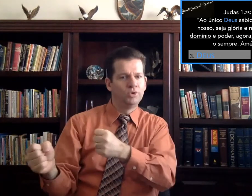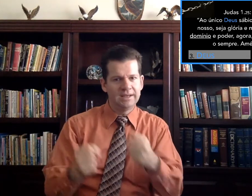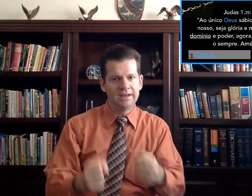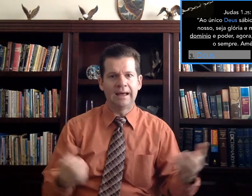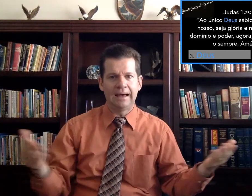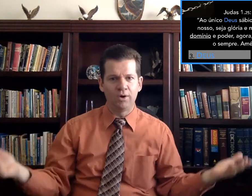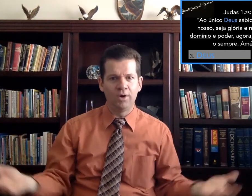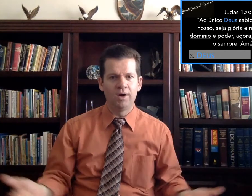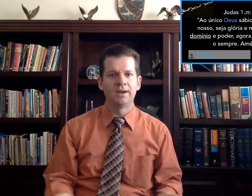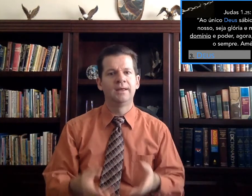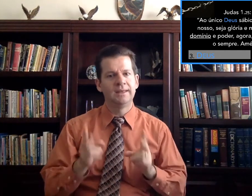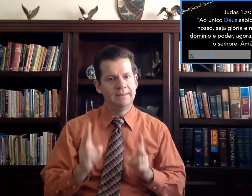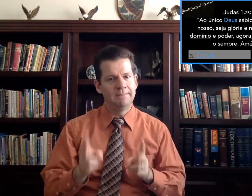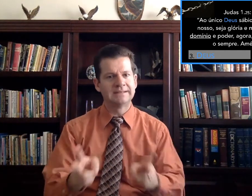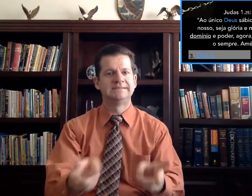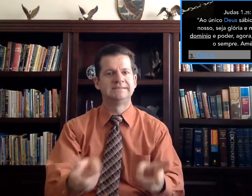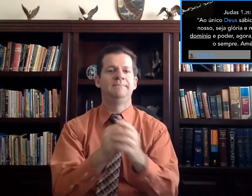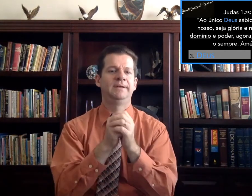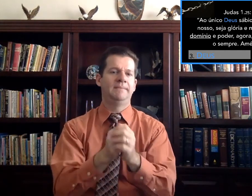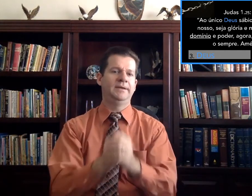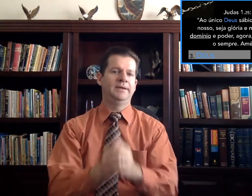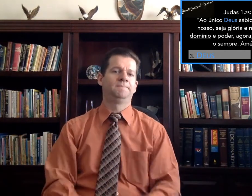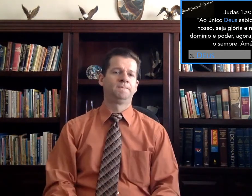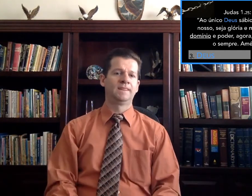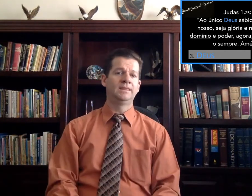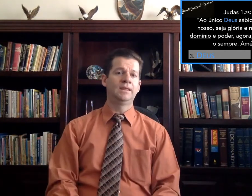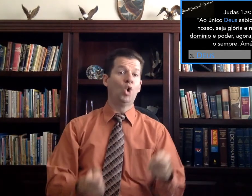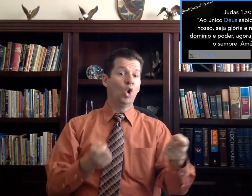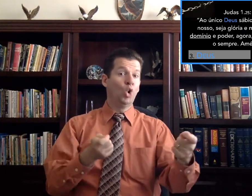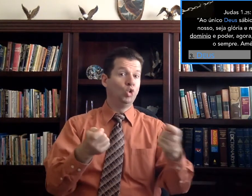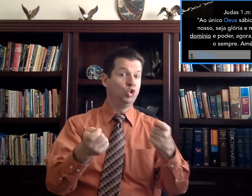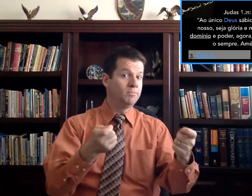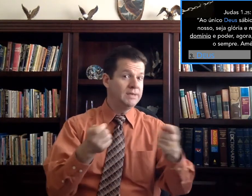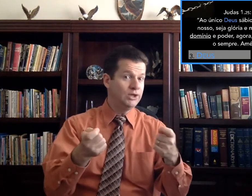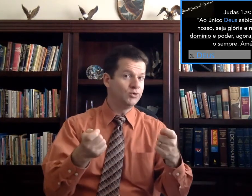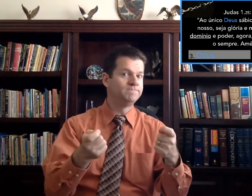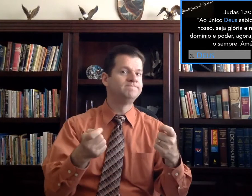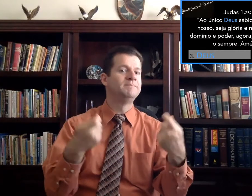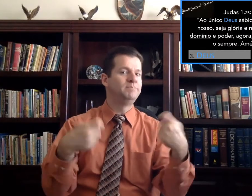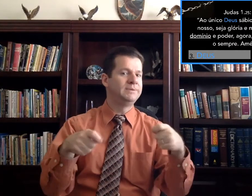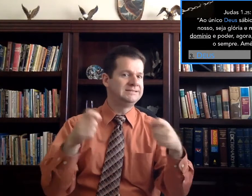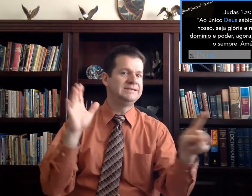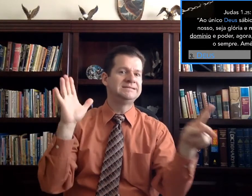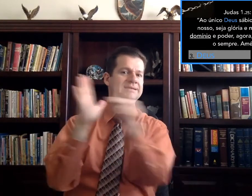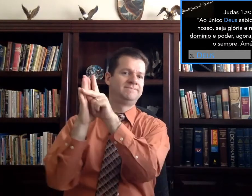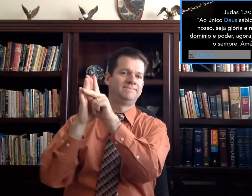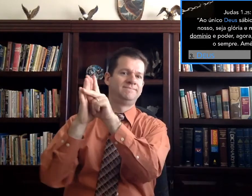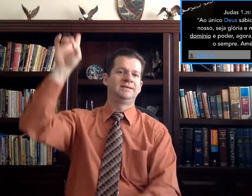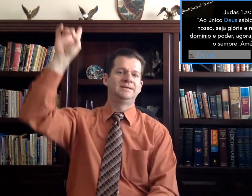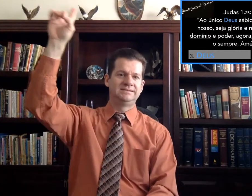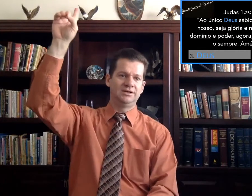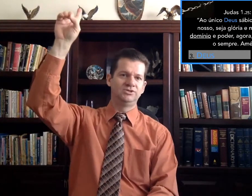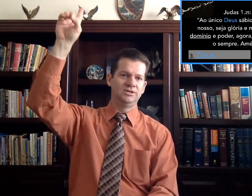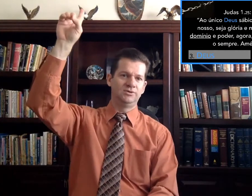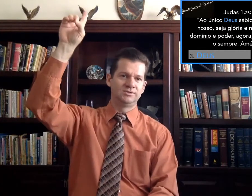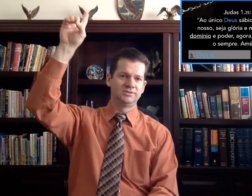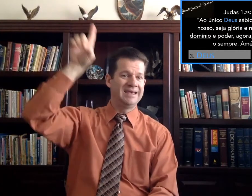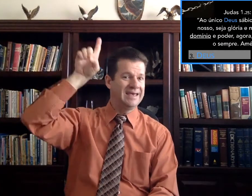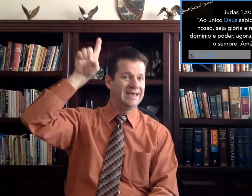Poder agora e para sempre. Amém. Então, o domínio precisa ser de Deus.